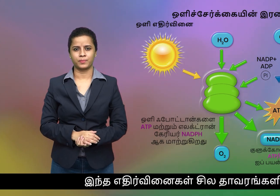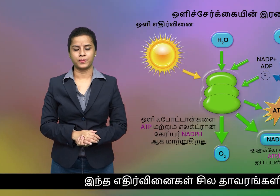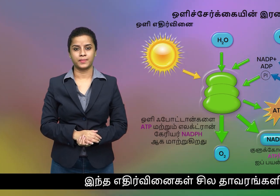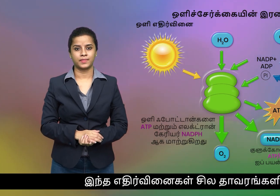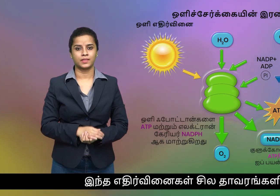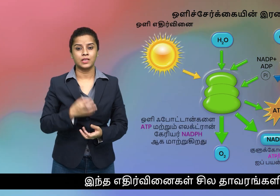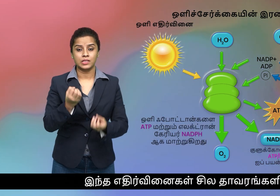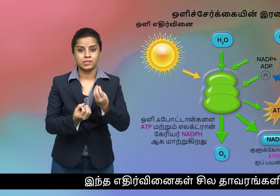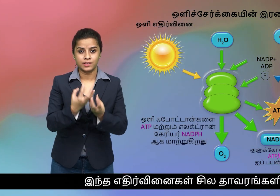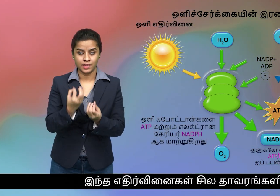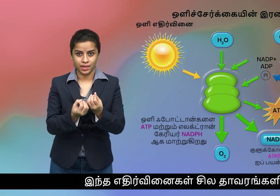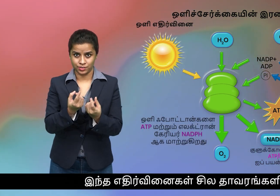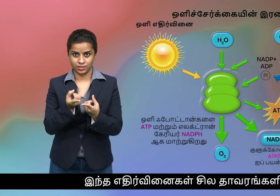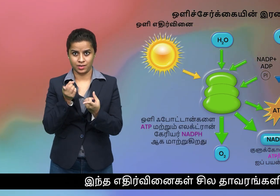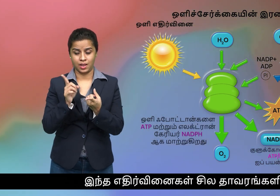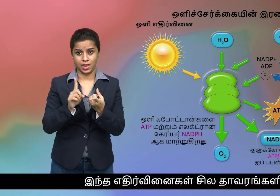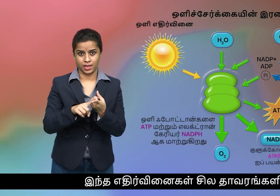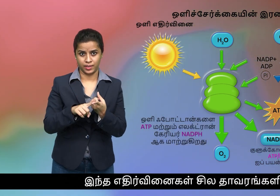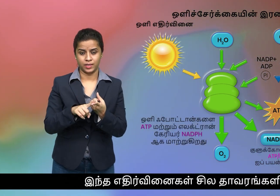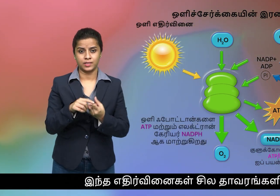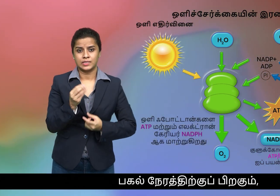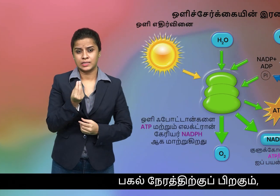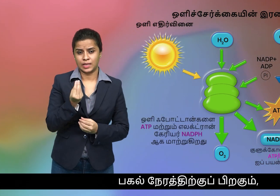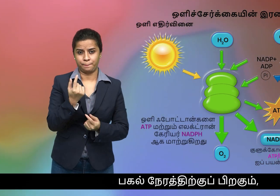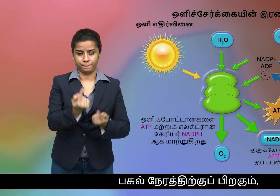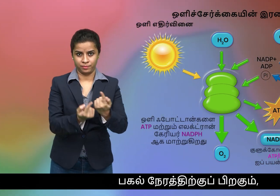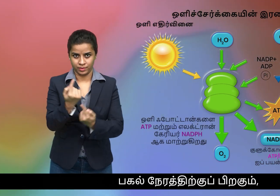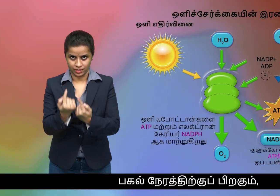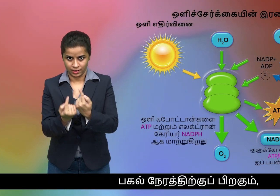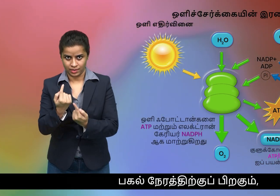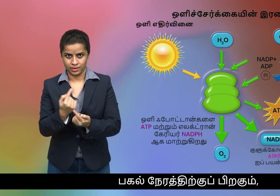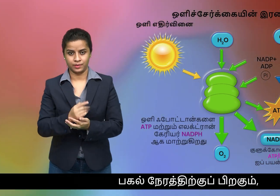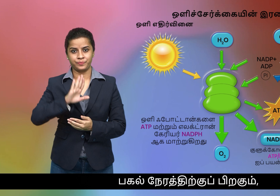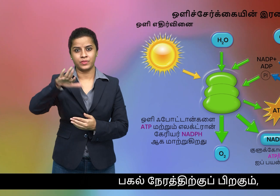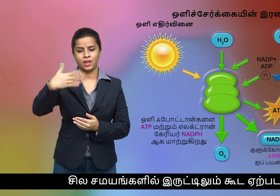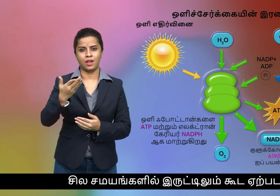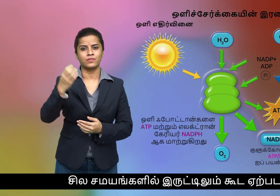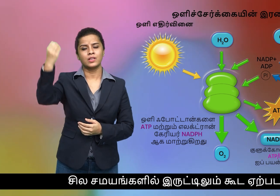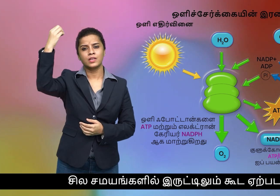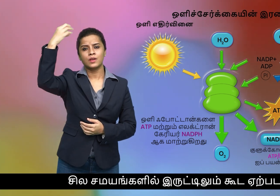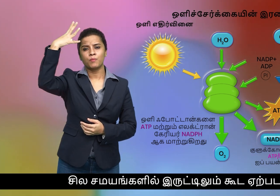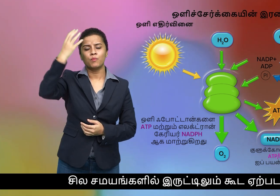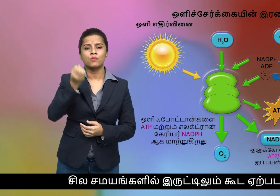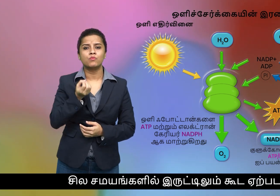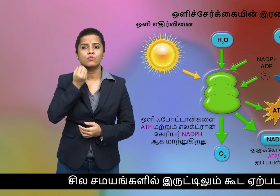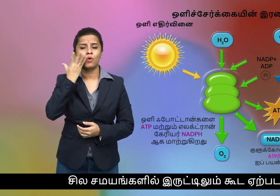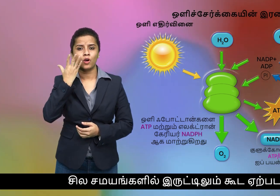இந்த எதிர்வினைகள் சில தாவரங்களில் பகல் நேரத்திற்குப் பிறகும் சில சமயங்களில் இருட்டிலும்